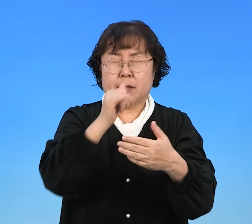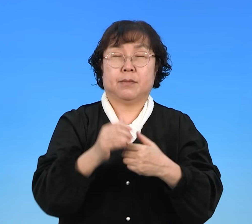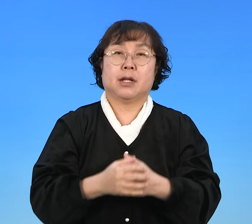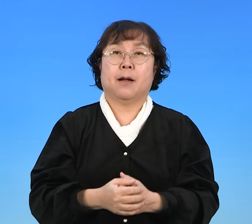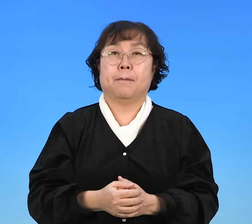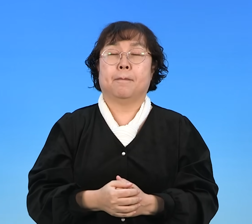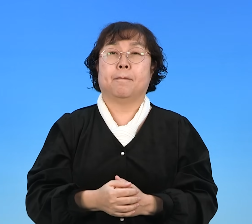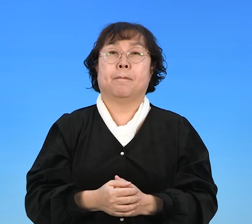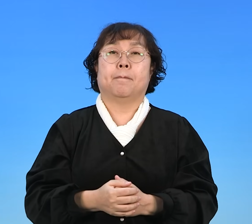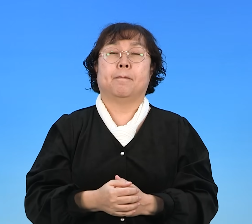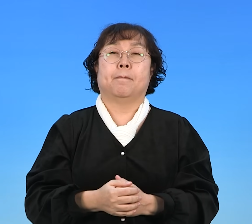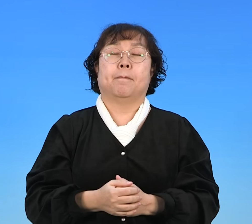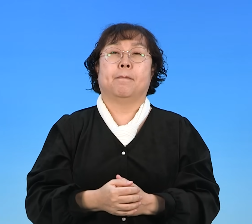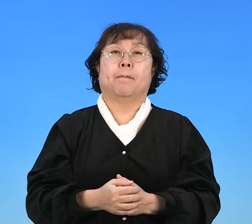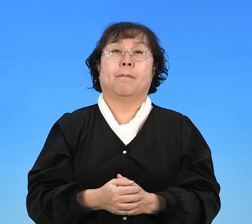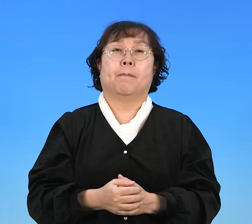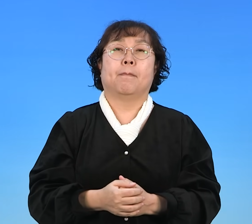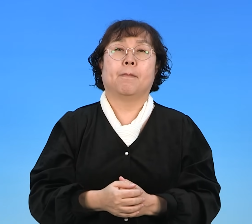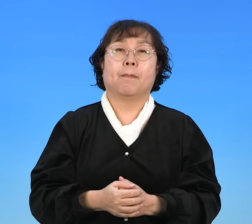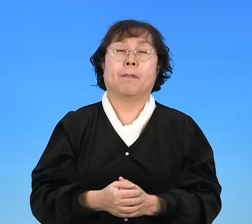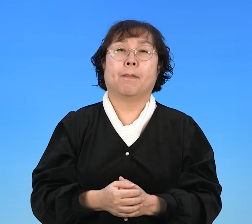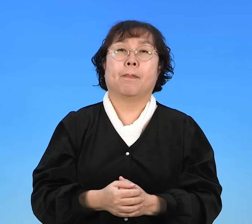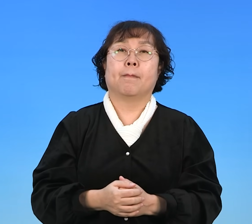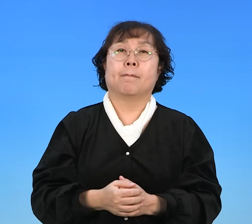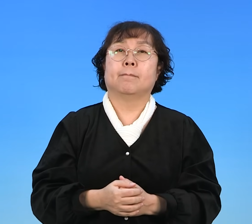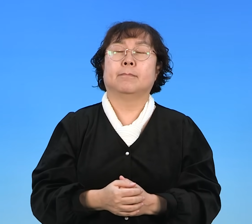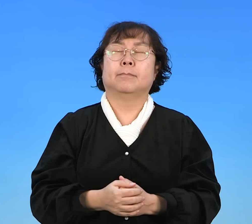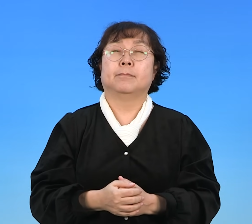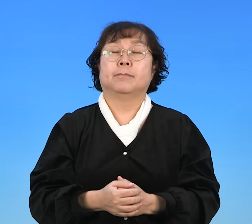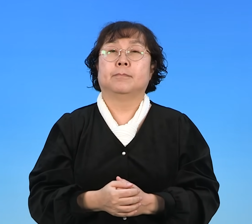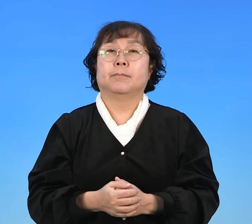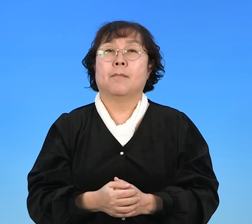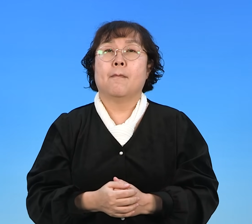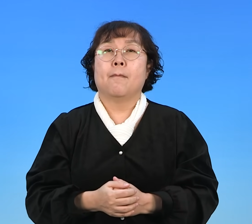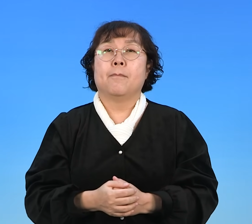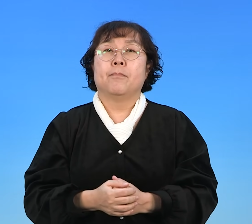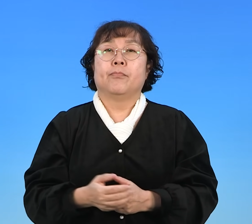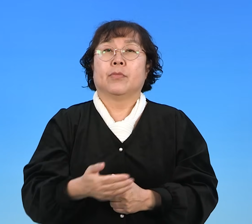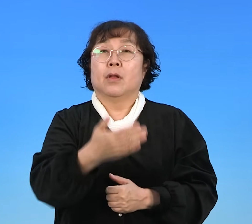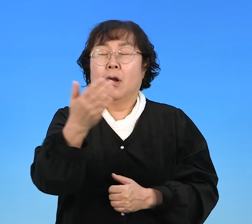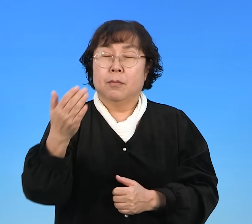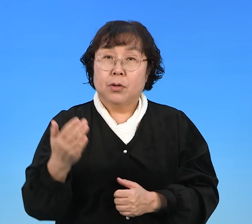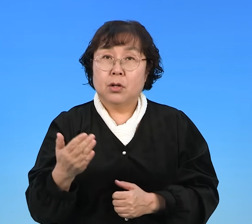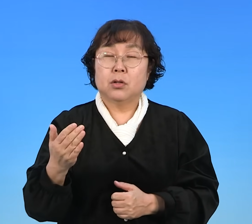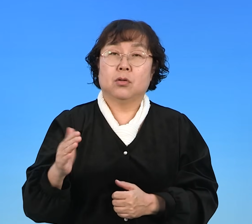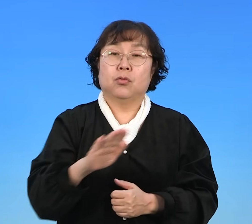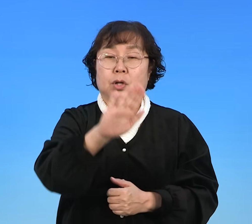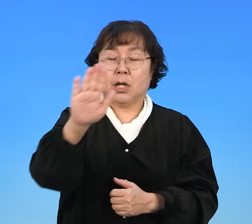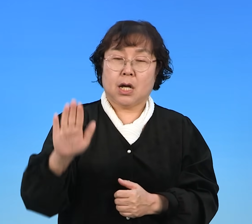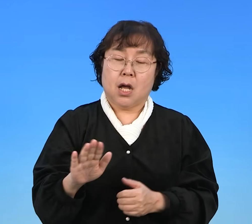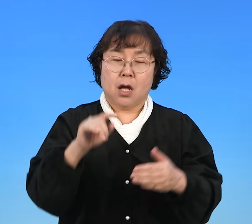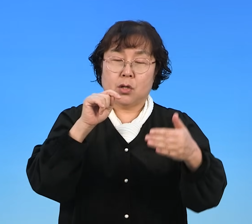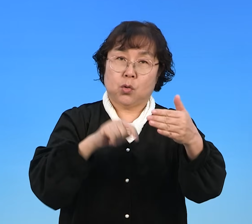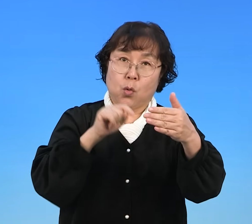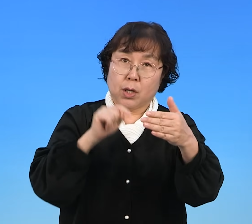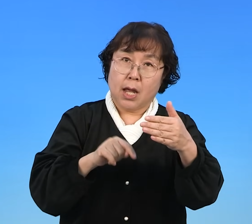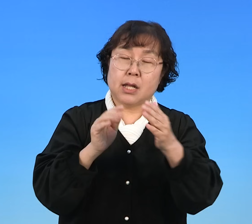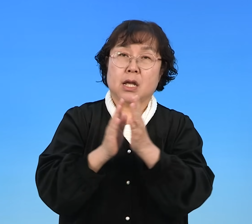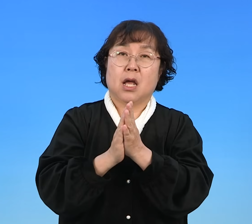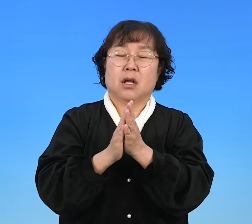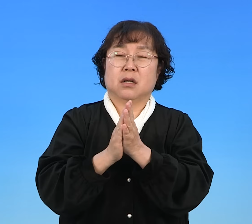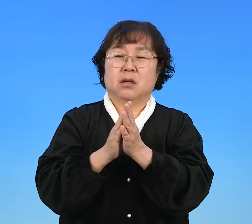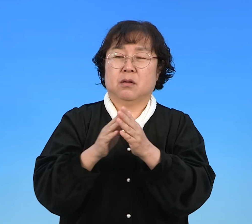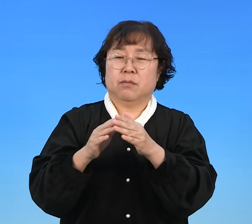이제 열거가 되고 있는 게 시편 147편의 구조거든요. 여러분, 우리 내면이